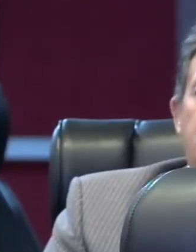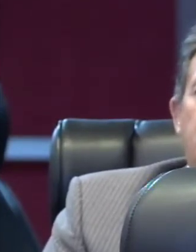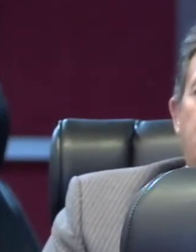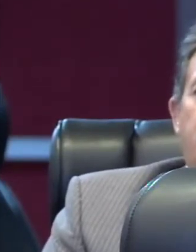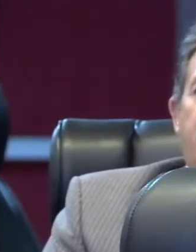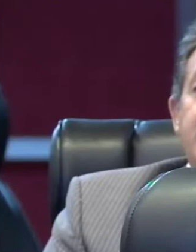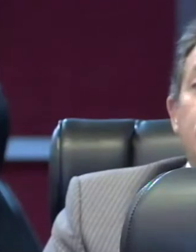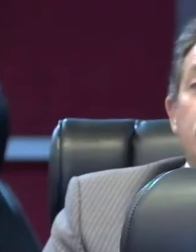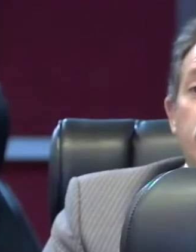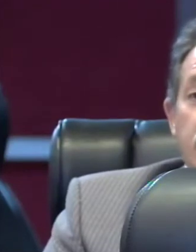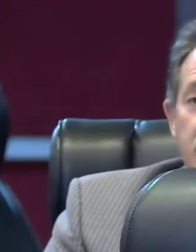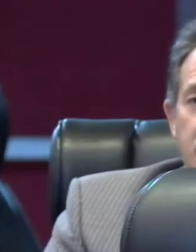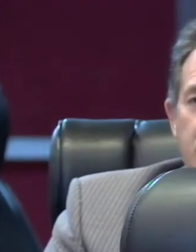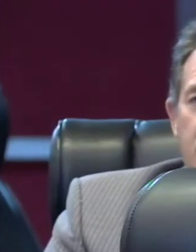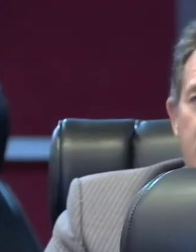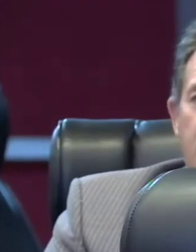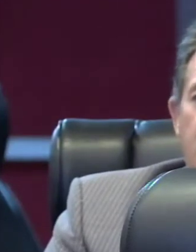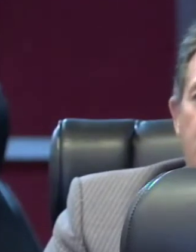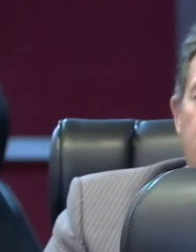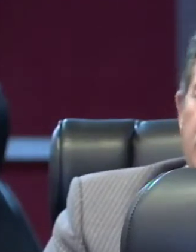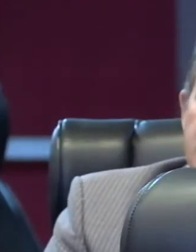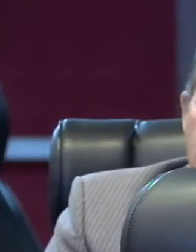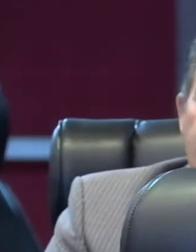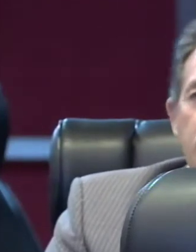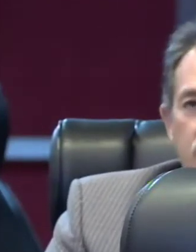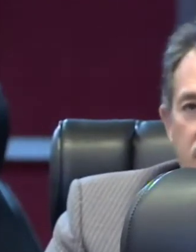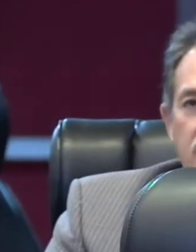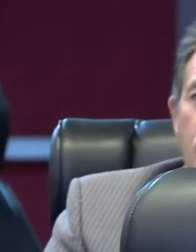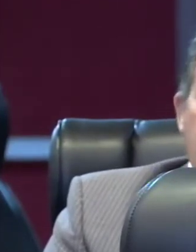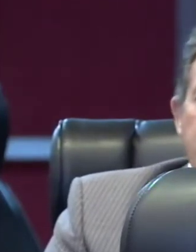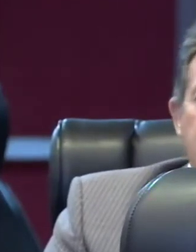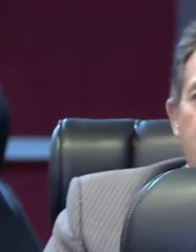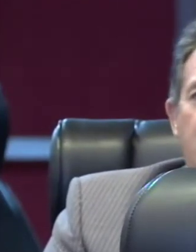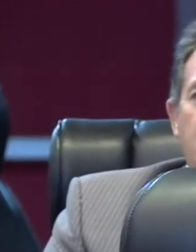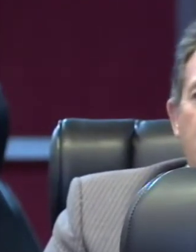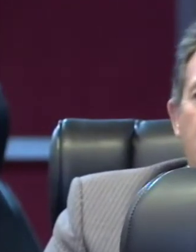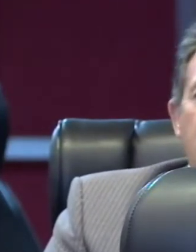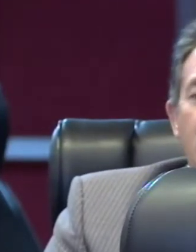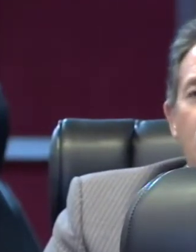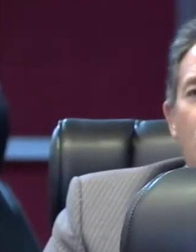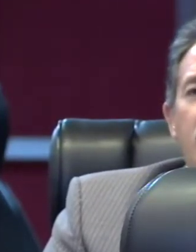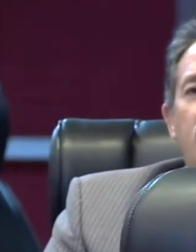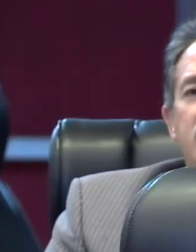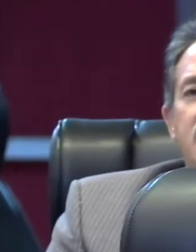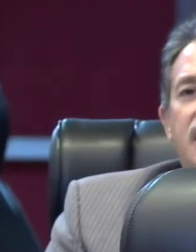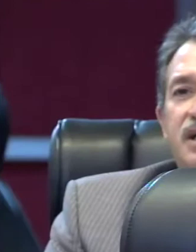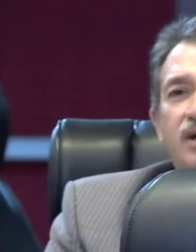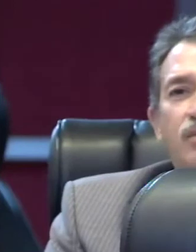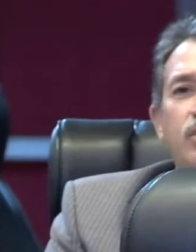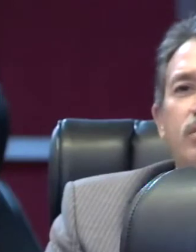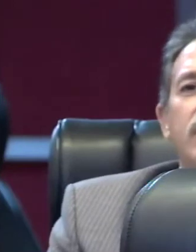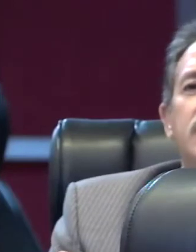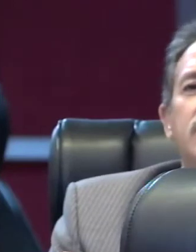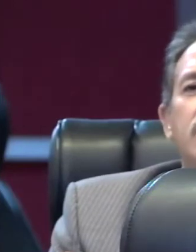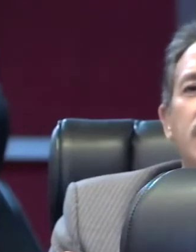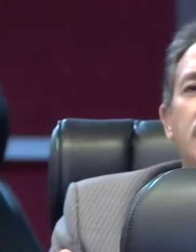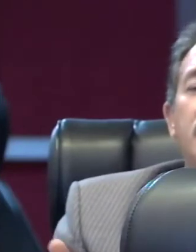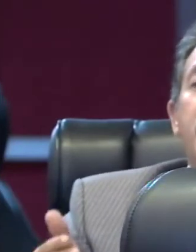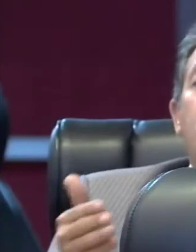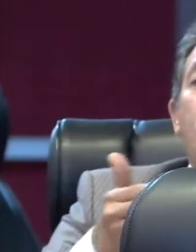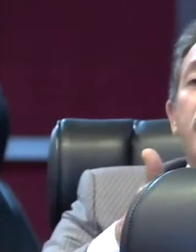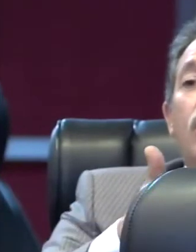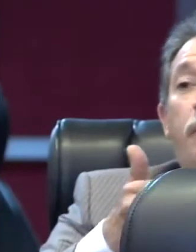unanimidade, né, fazendo justiça, o TCU fez justiça e o reconhecimento. Então, naturalmente, Vossa Excelência ganhou muito com